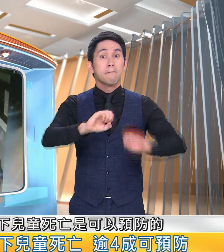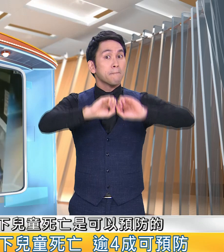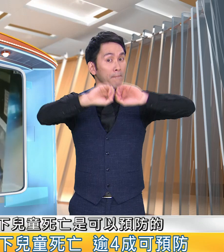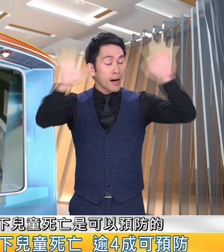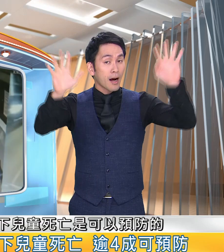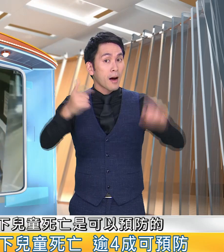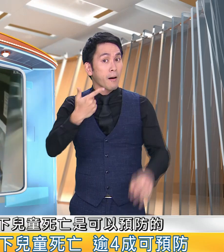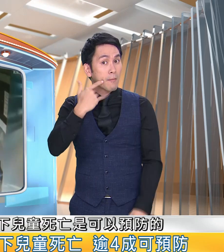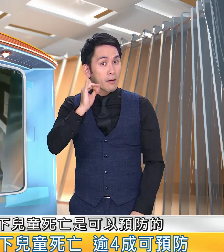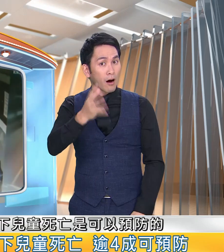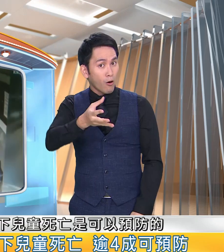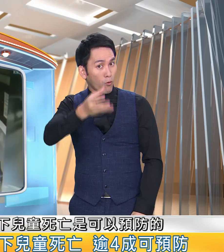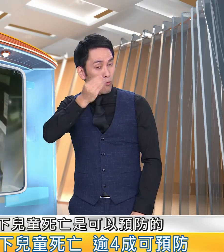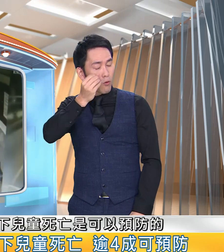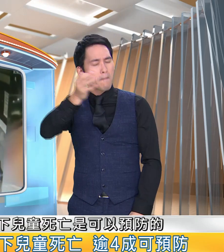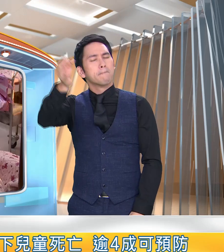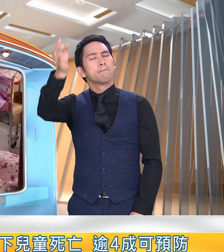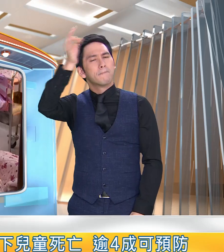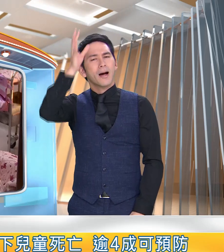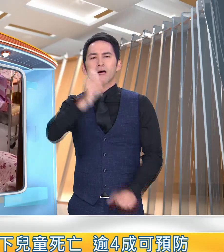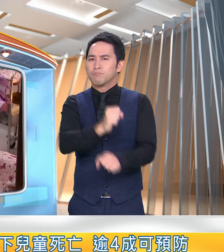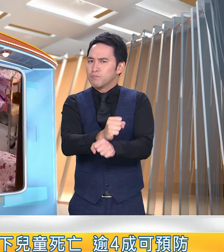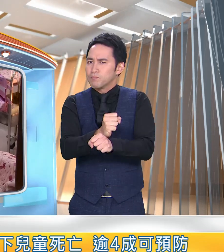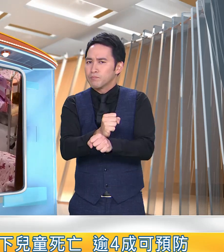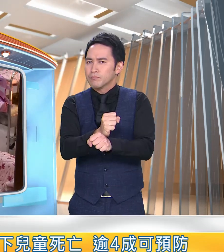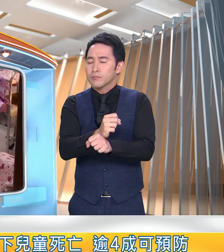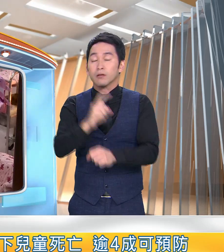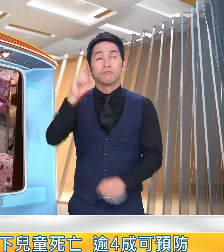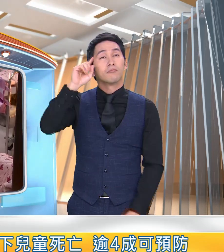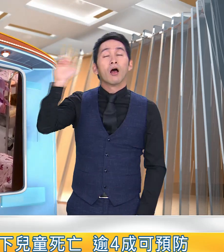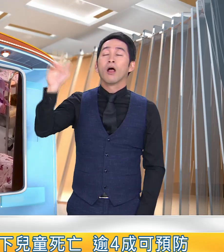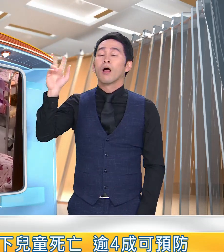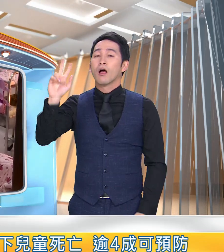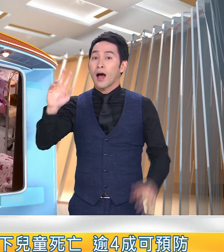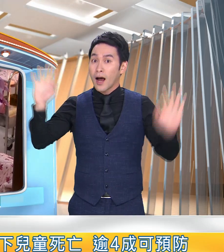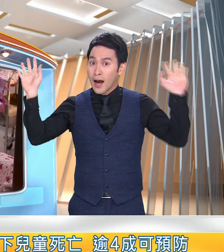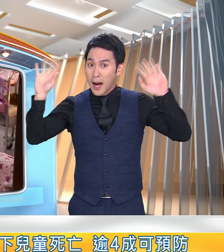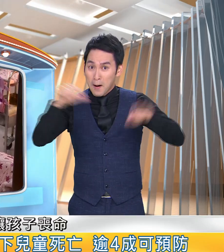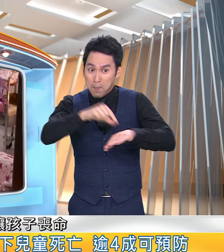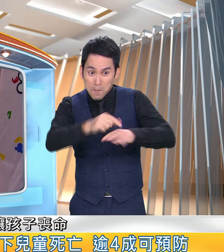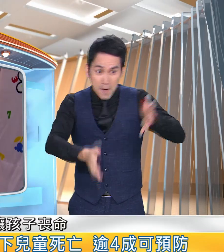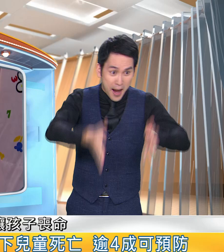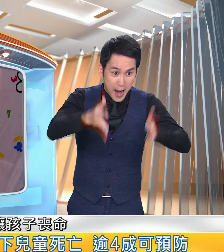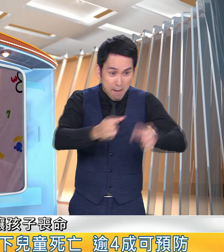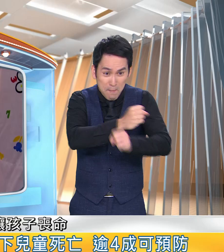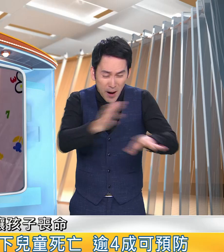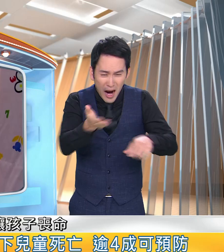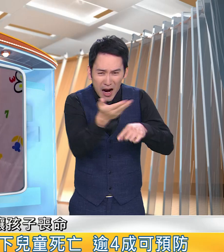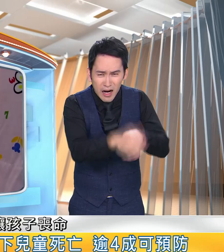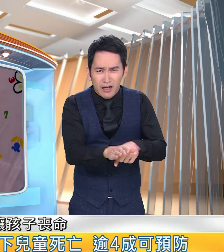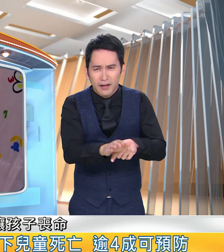是可以预防的，家长应该引以为戒，不要因为粗心让孩子丧命。